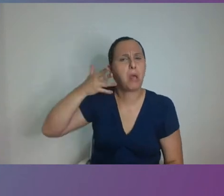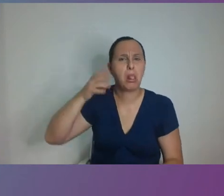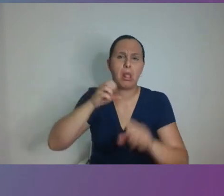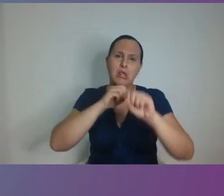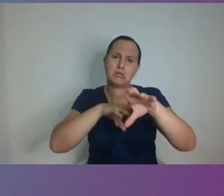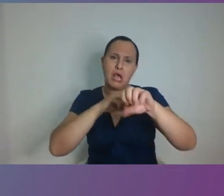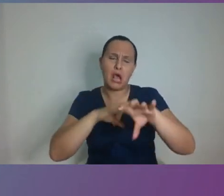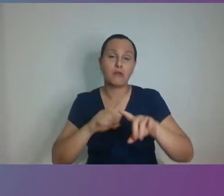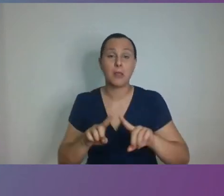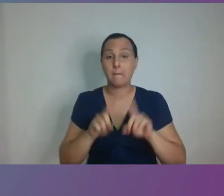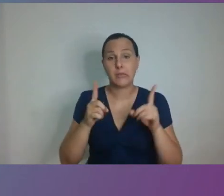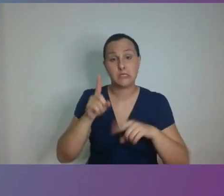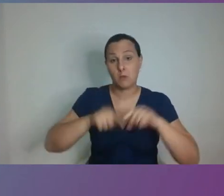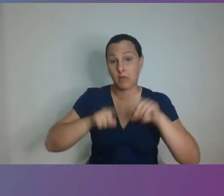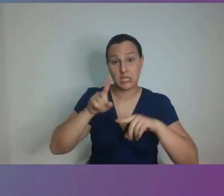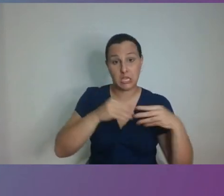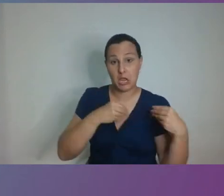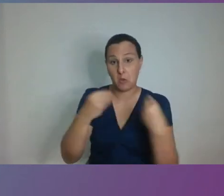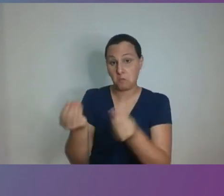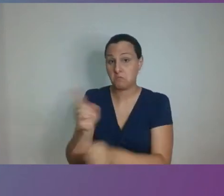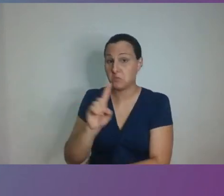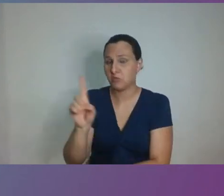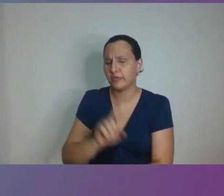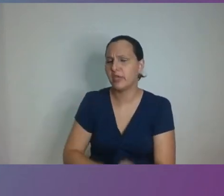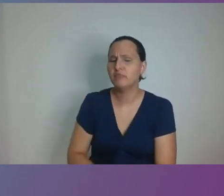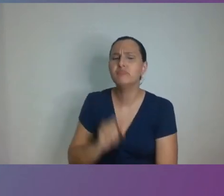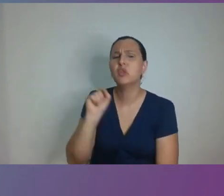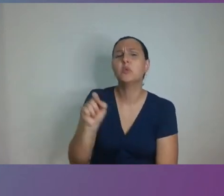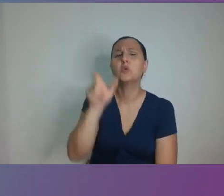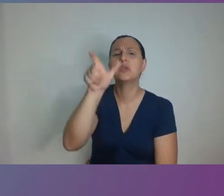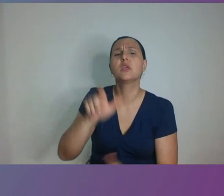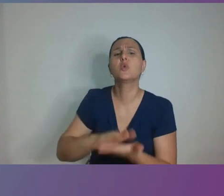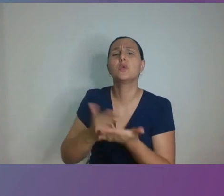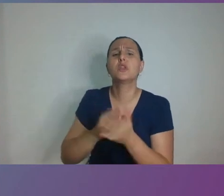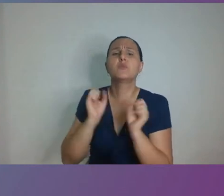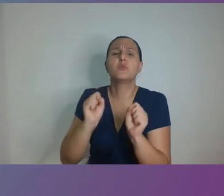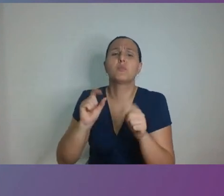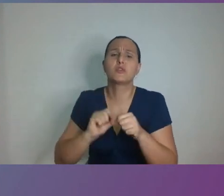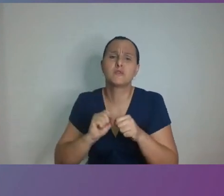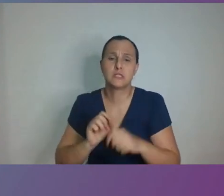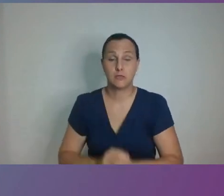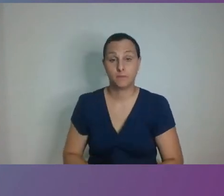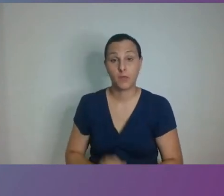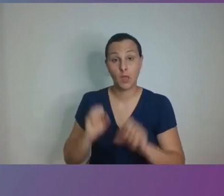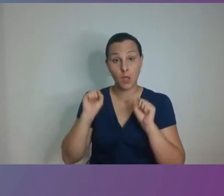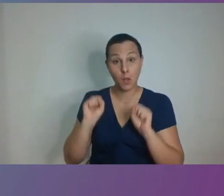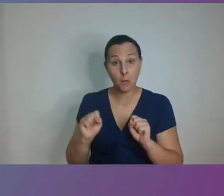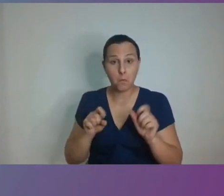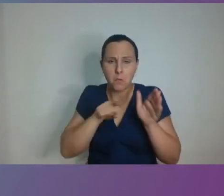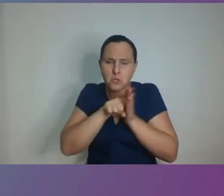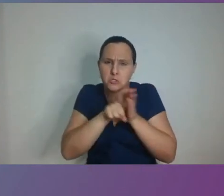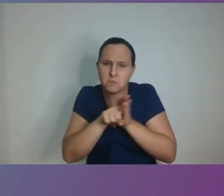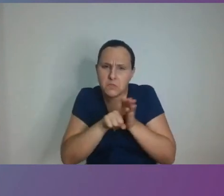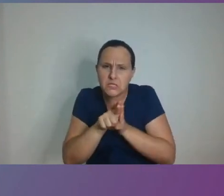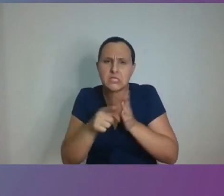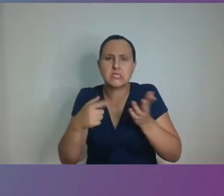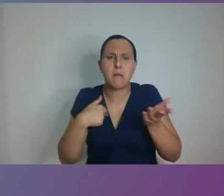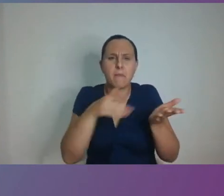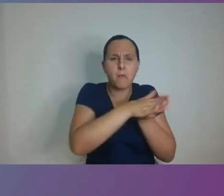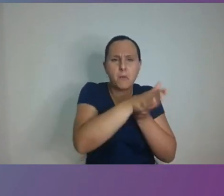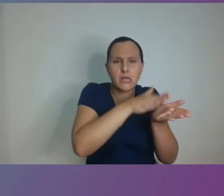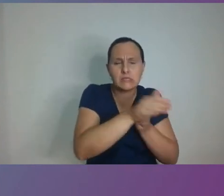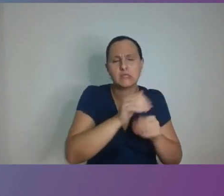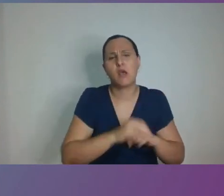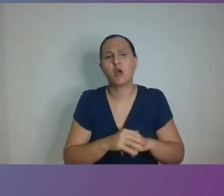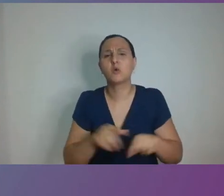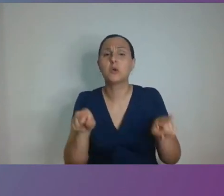pegar as minhas aulas aqui no YouTube, pegar o meu currículo Lattes. Tudo isso é material de consulta,